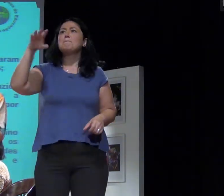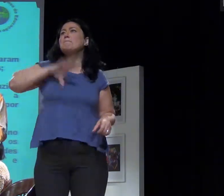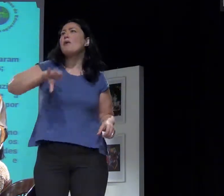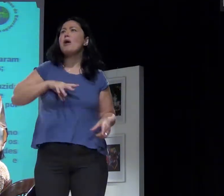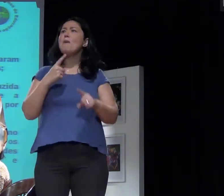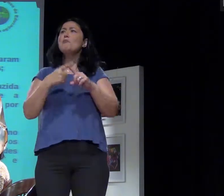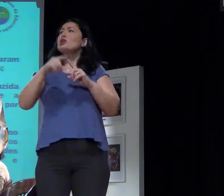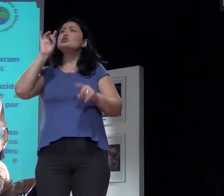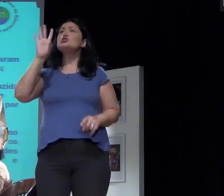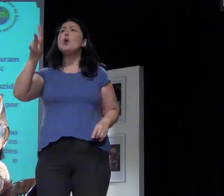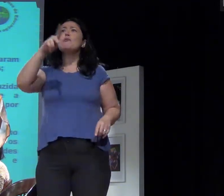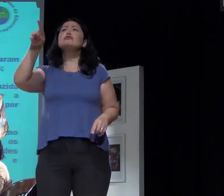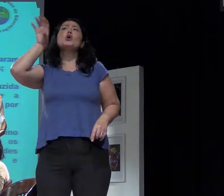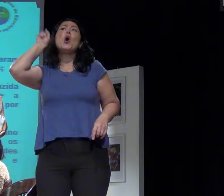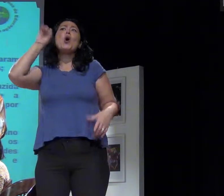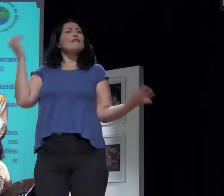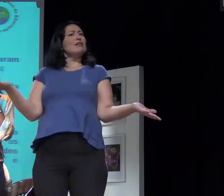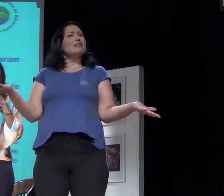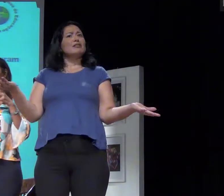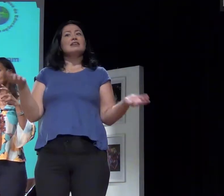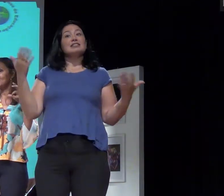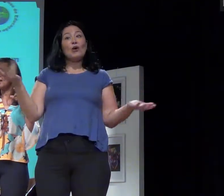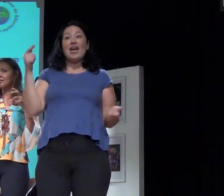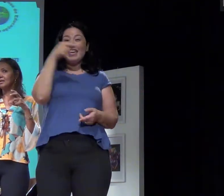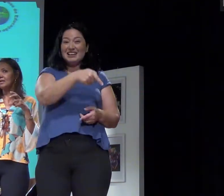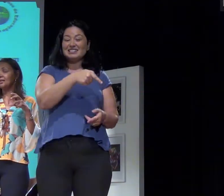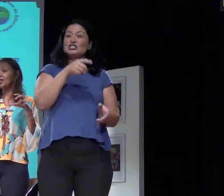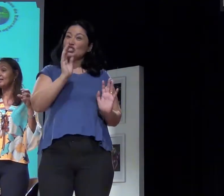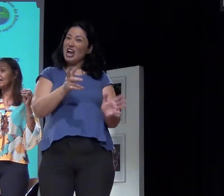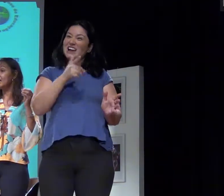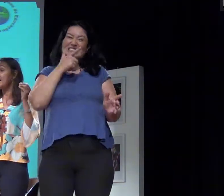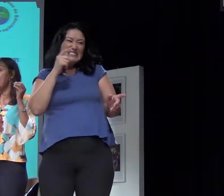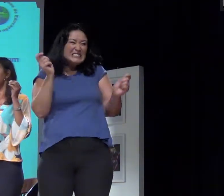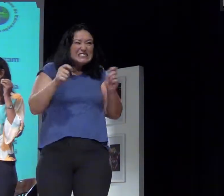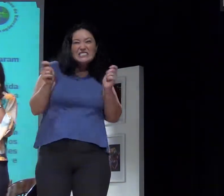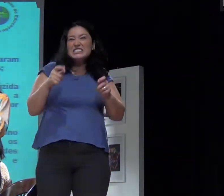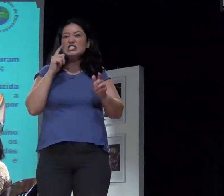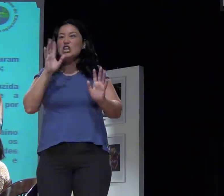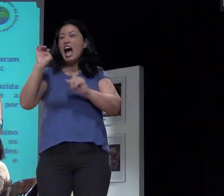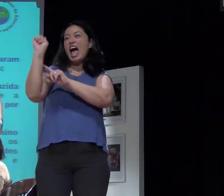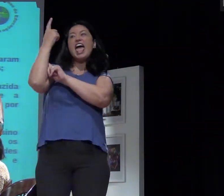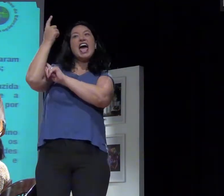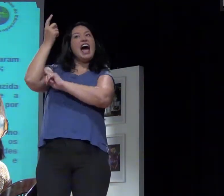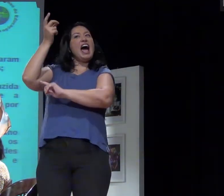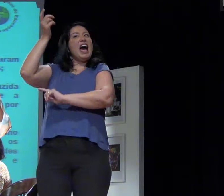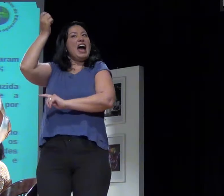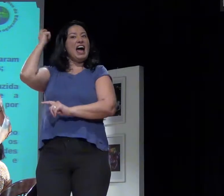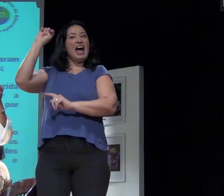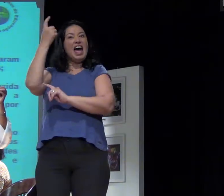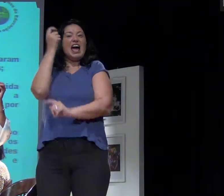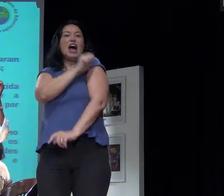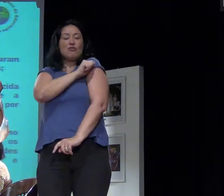só tem professor ouvinte. Então, esse despertar já está acontecendo. E já tem ex-alunos nossos que dizem: eu vou